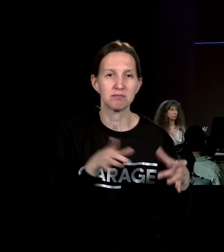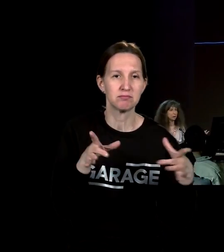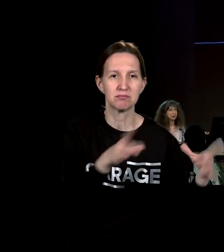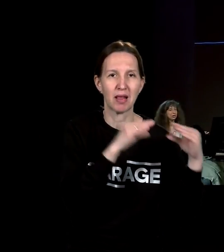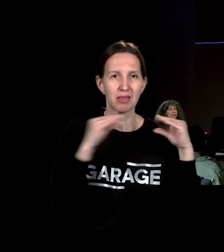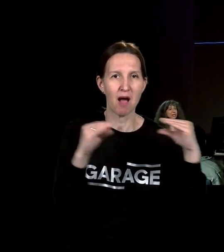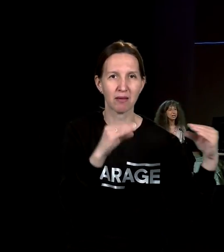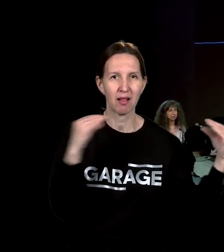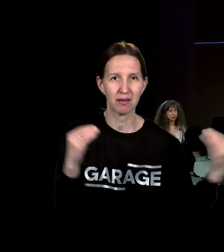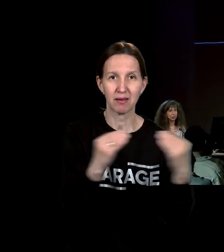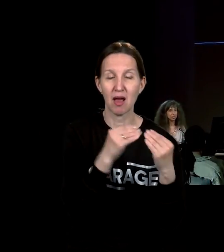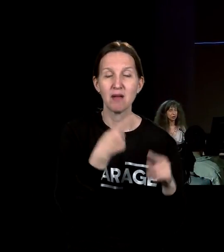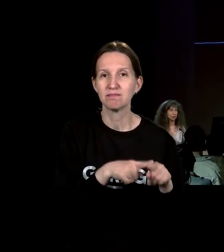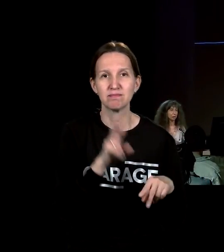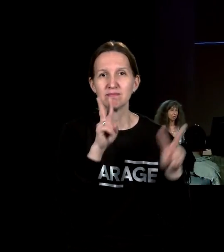тарелки Пономаренко не